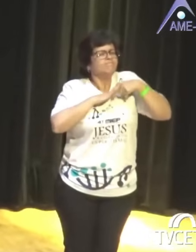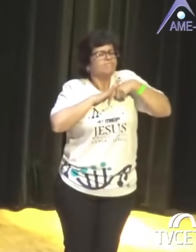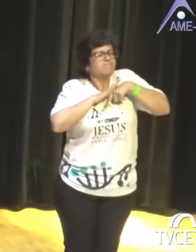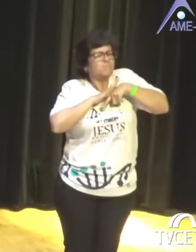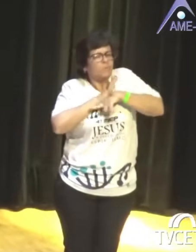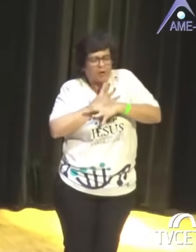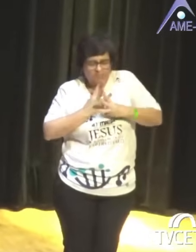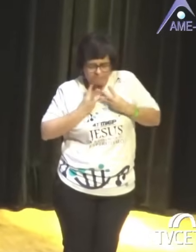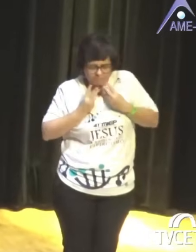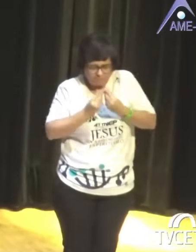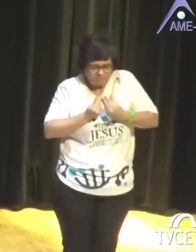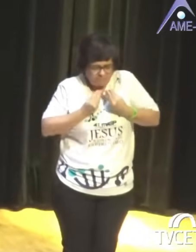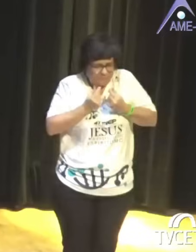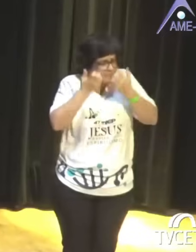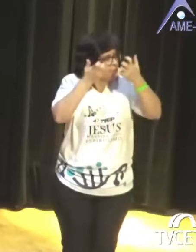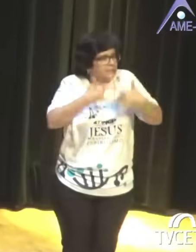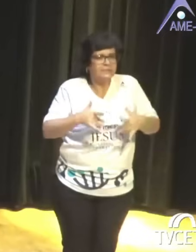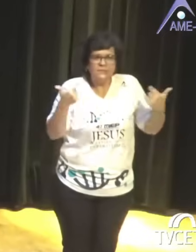intangível